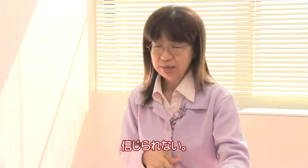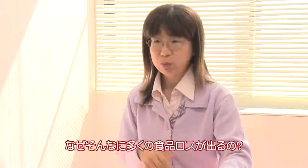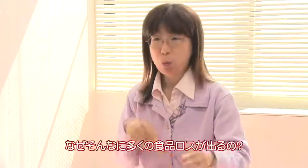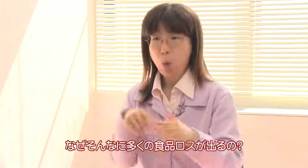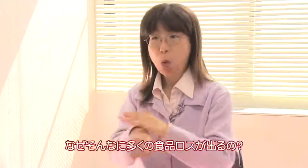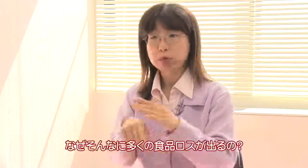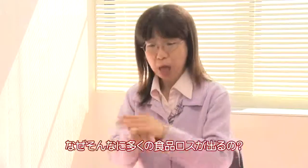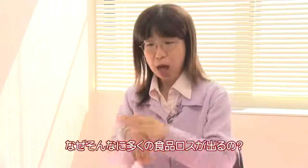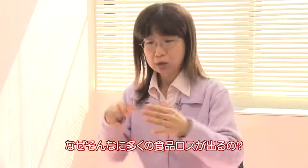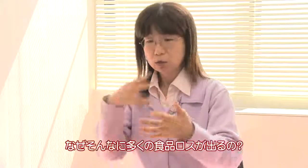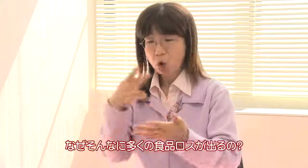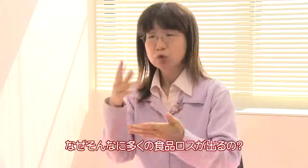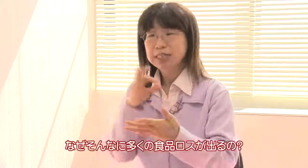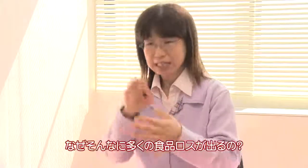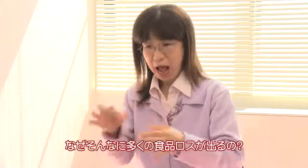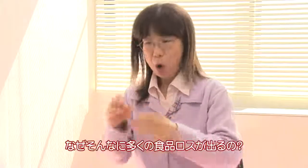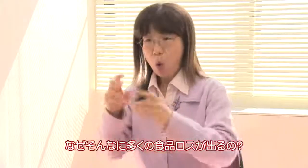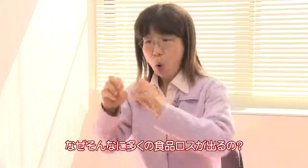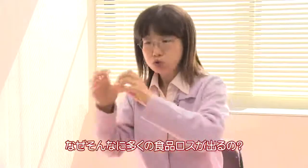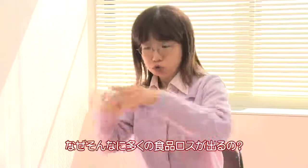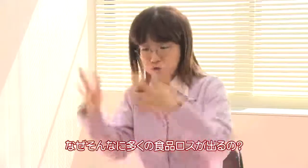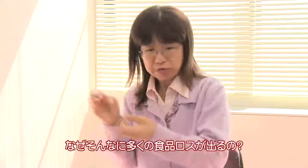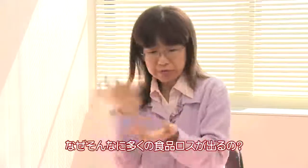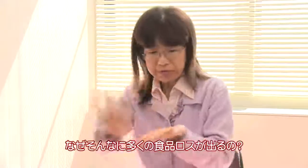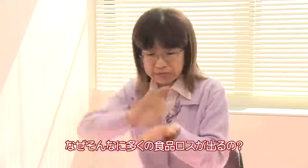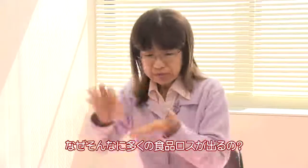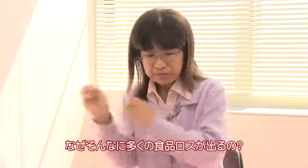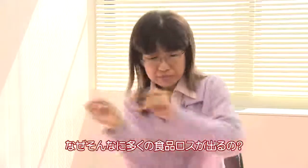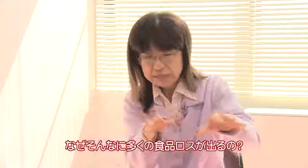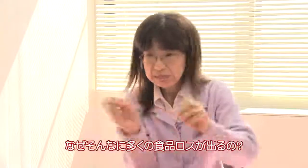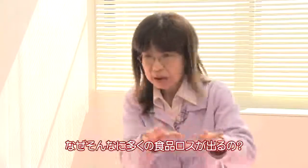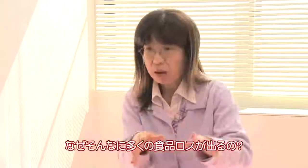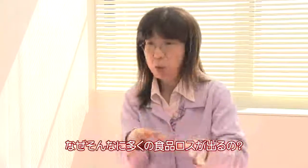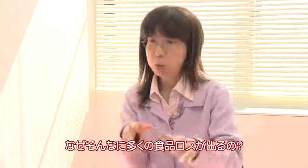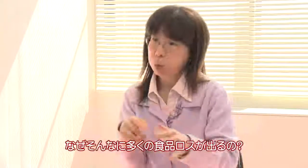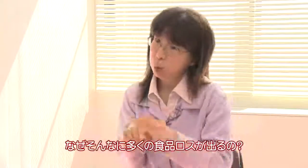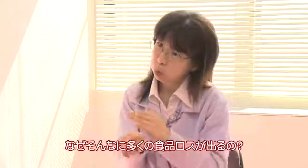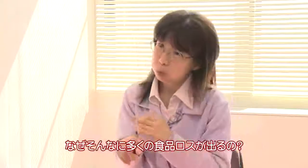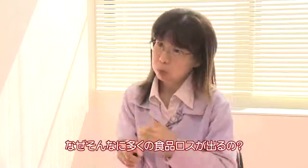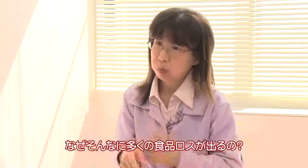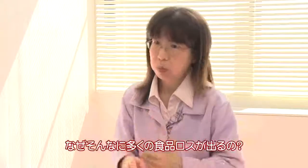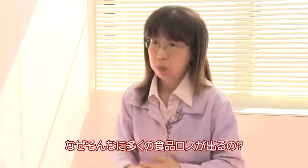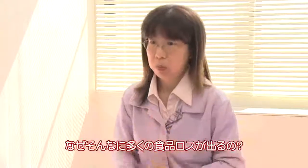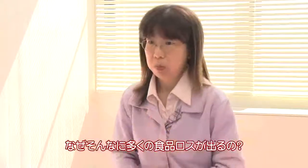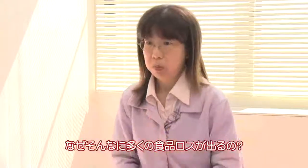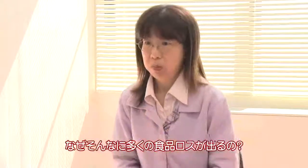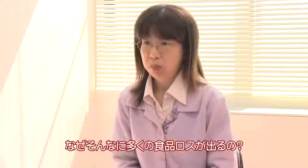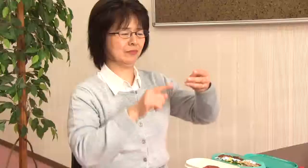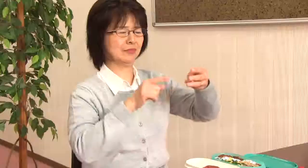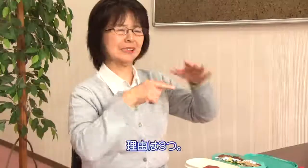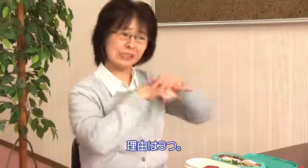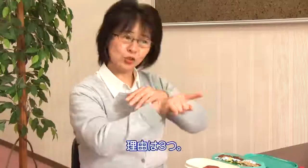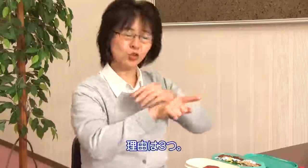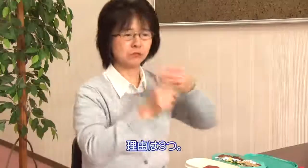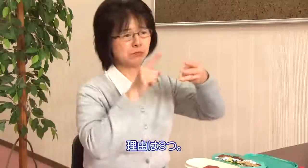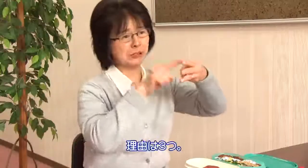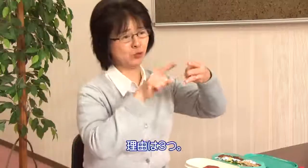ないどうして一般家庭からそんなに多くの食品ロスが出るの